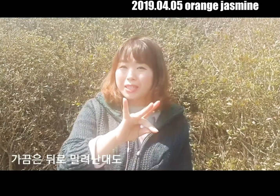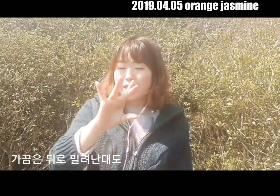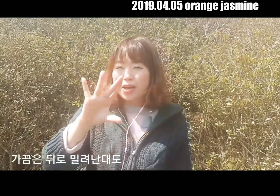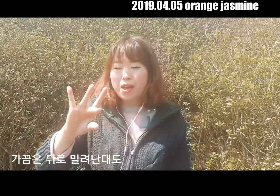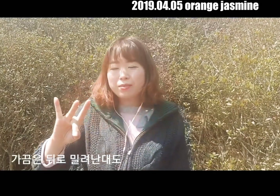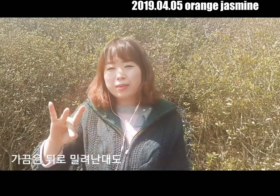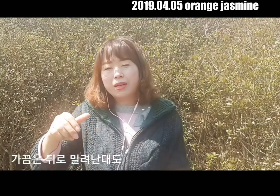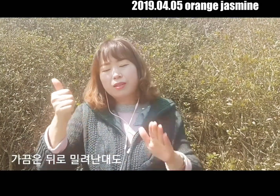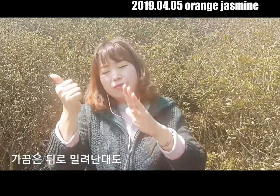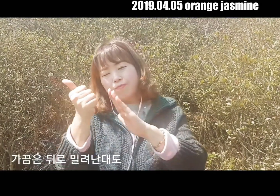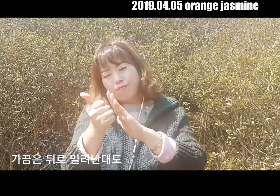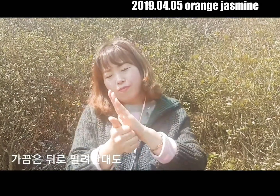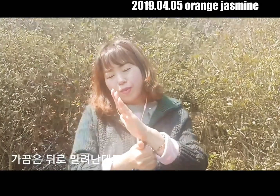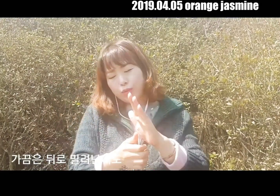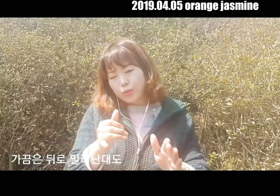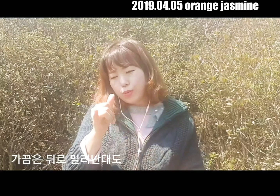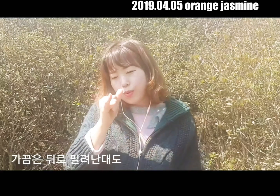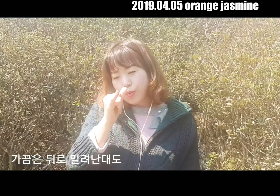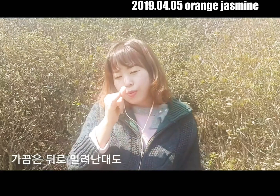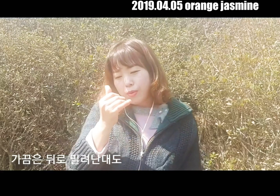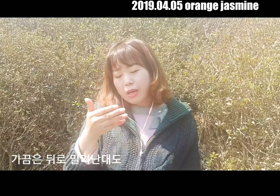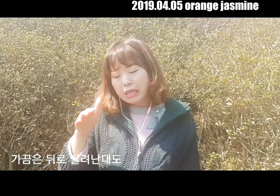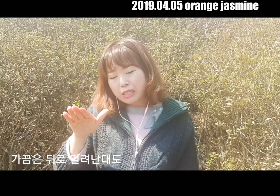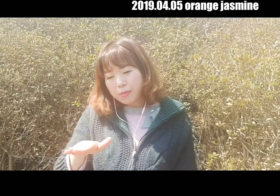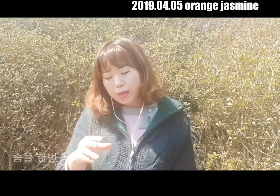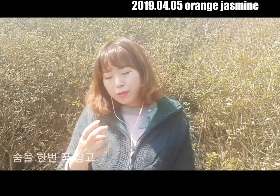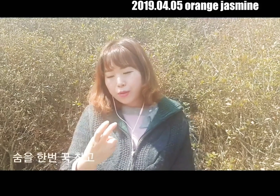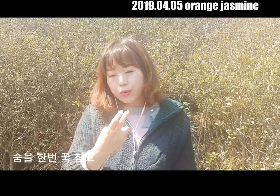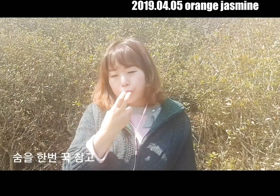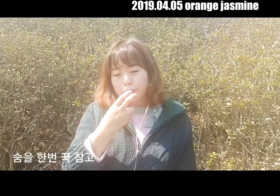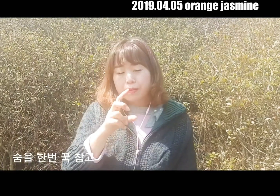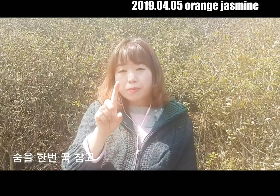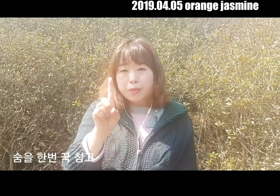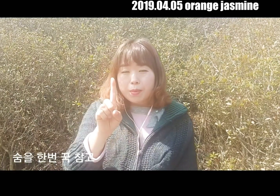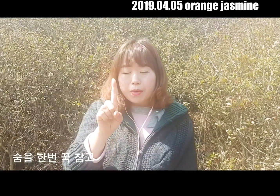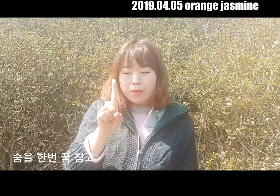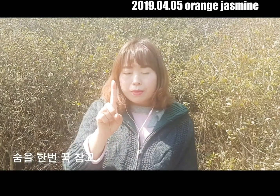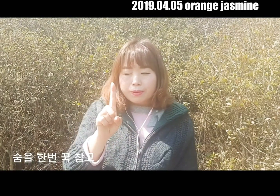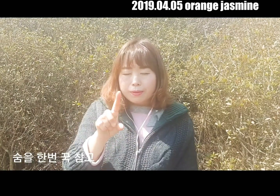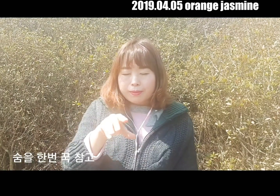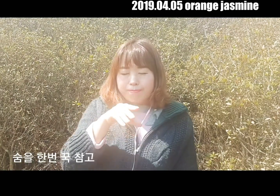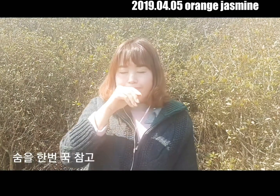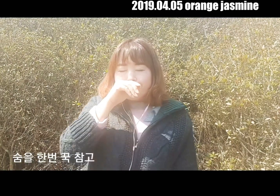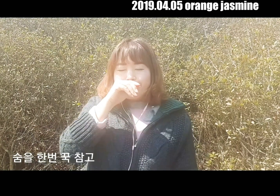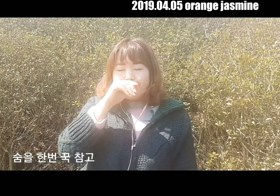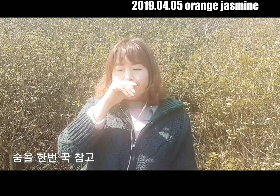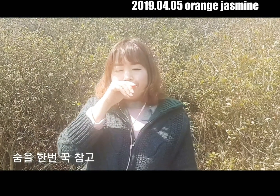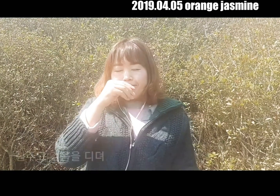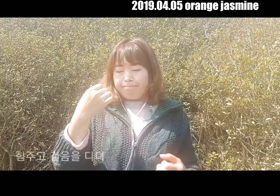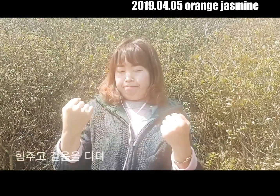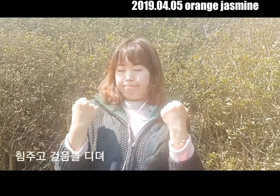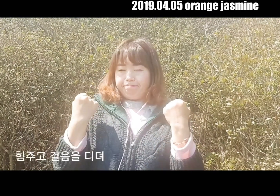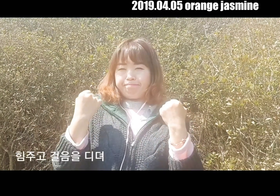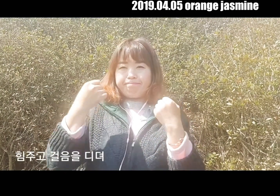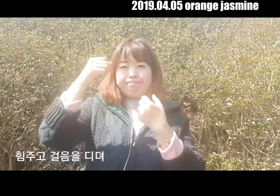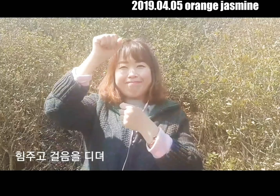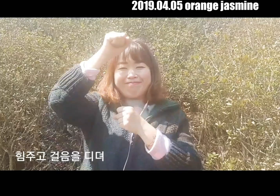가끔은 뒤로 밀려난데도 숨을 한 번 꾹 참고 힘주고 걸음을